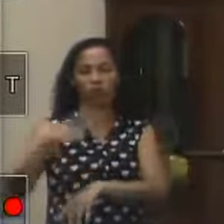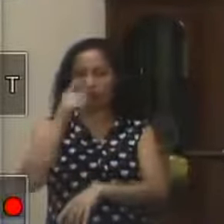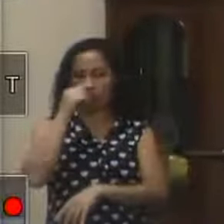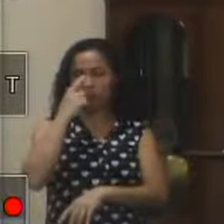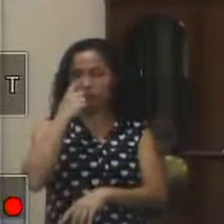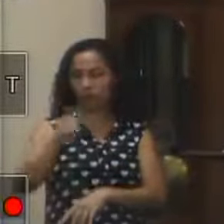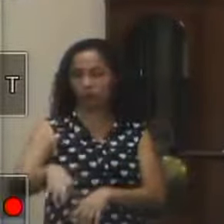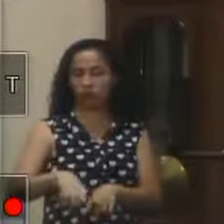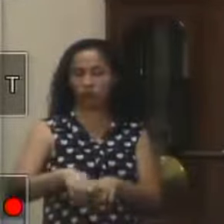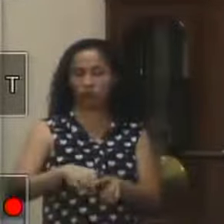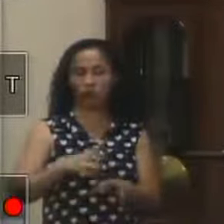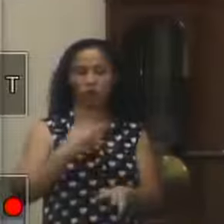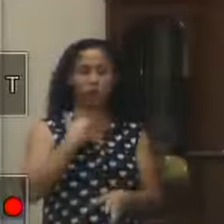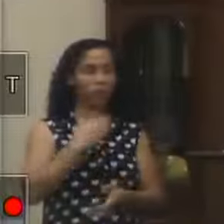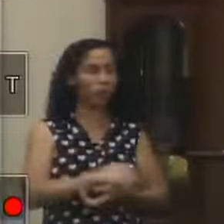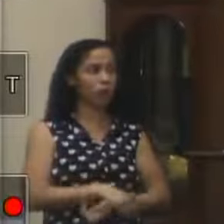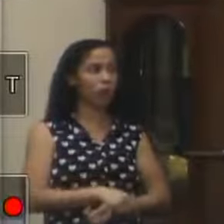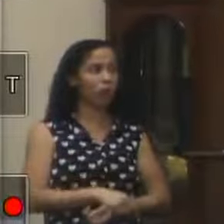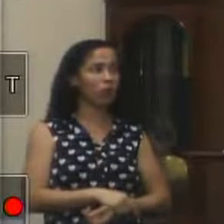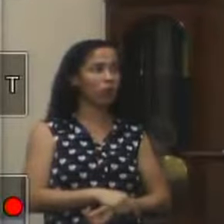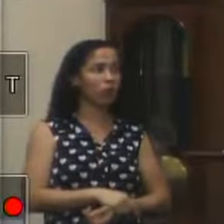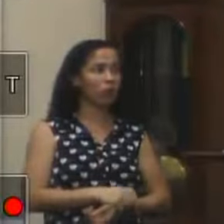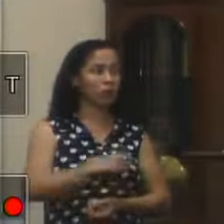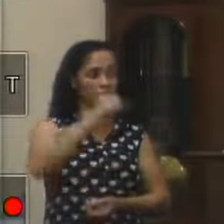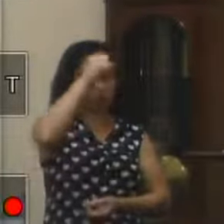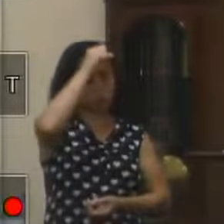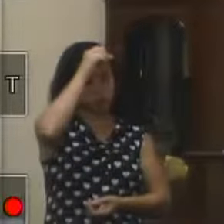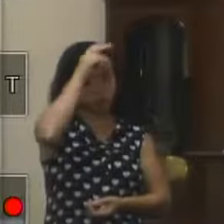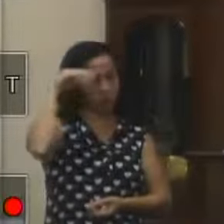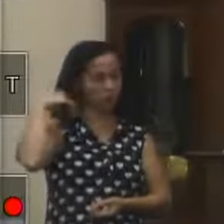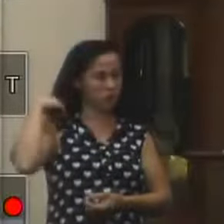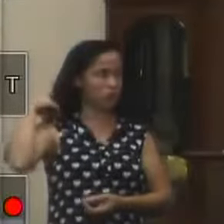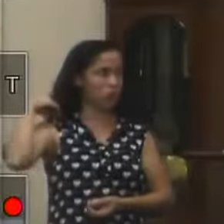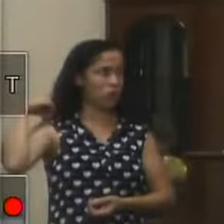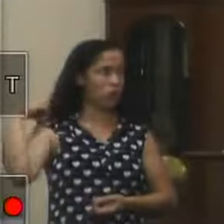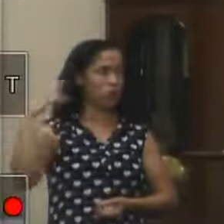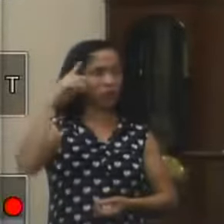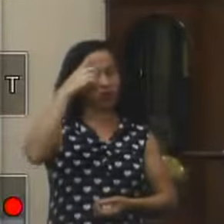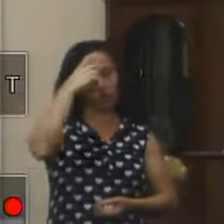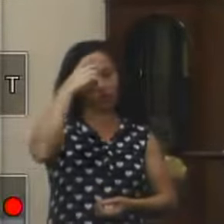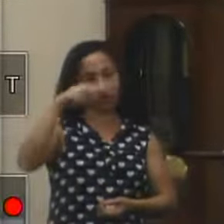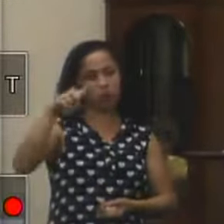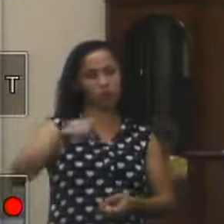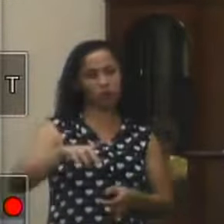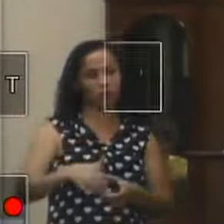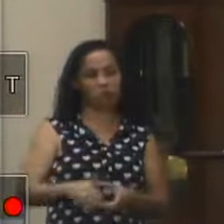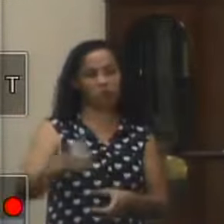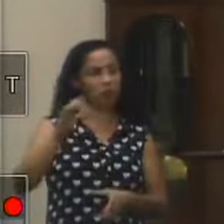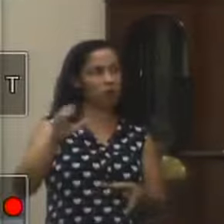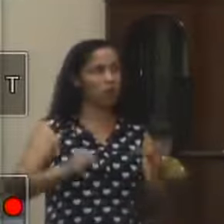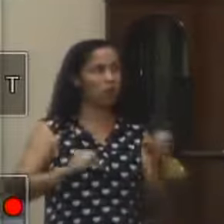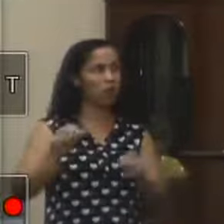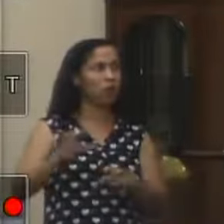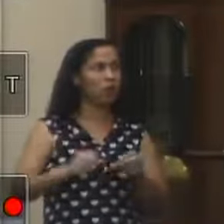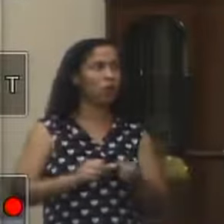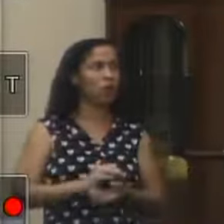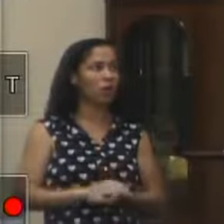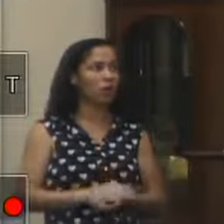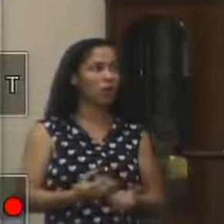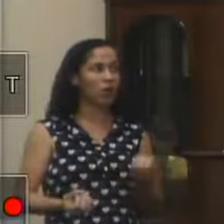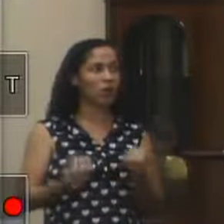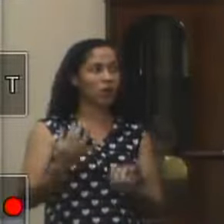da estrada. Então, está jogando ali, a prefeitura toda semana está dando uma recolhida, está melhorando, entendeu? O que atrapalha ali é aquele